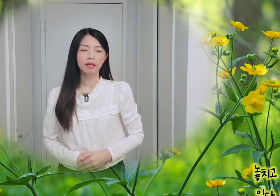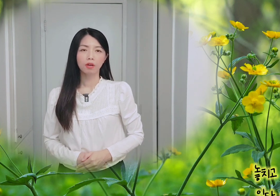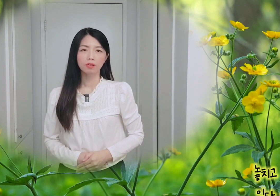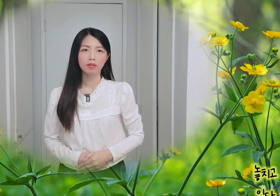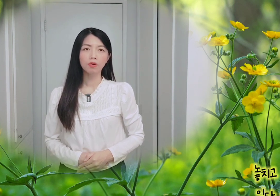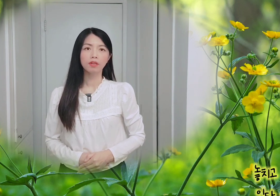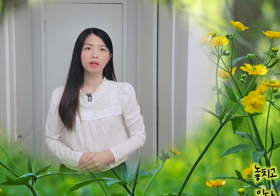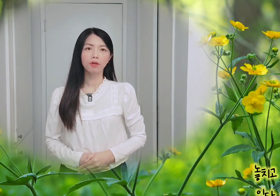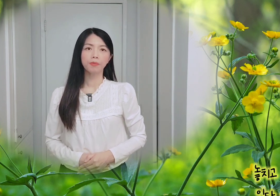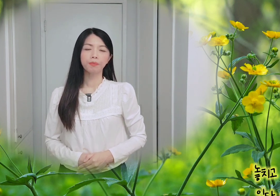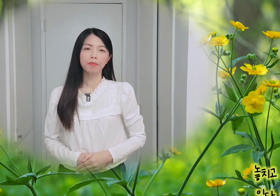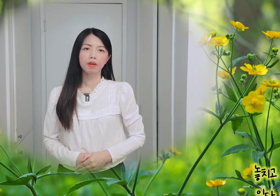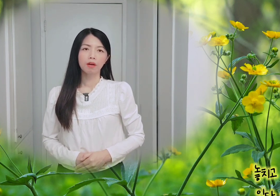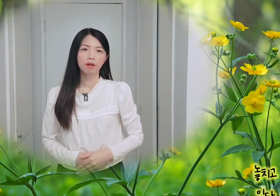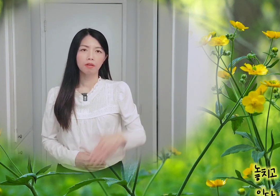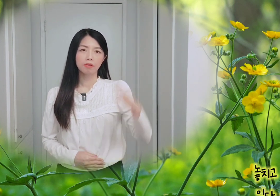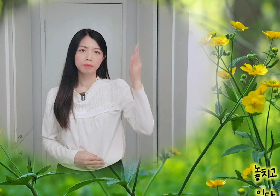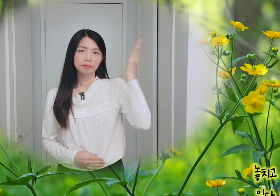있다 이런 뜻의 수어는요.